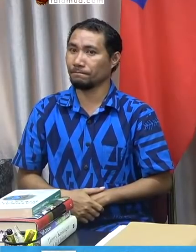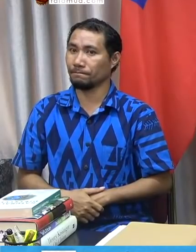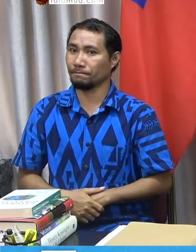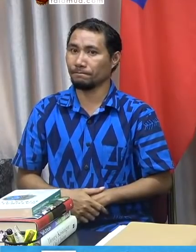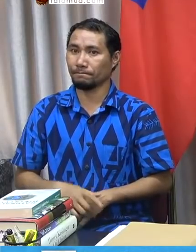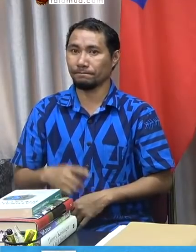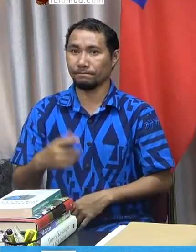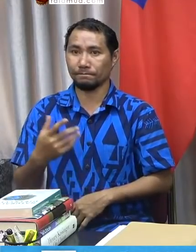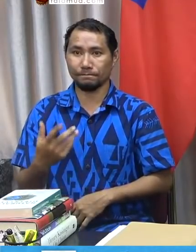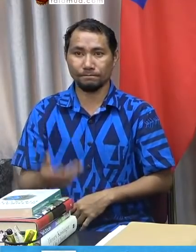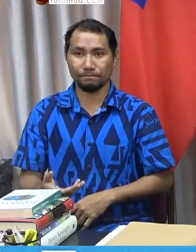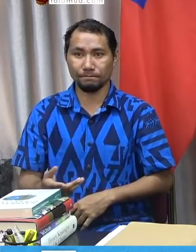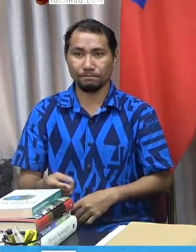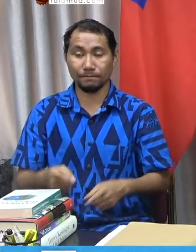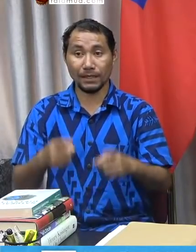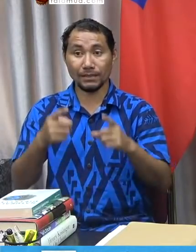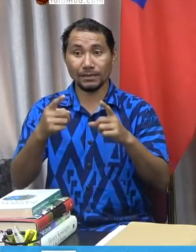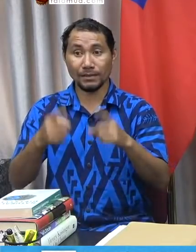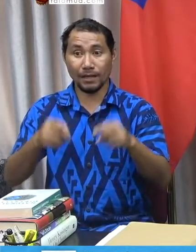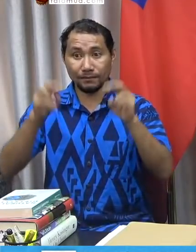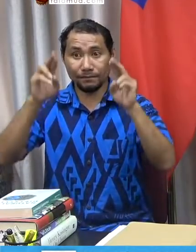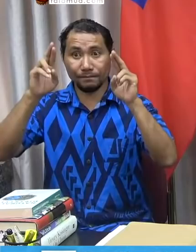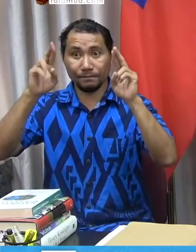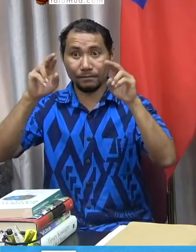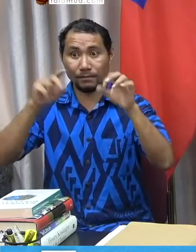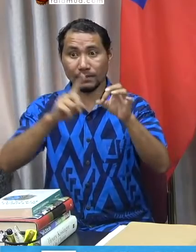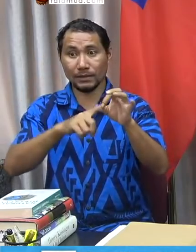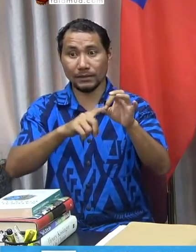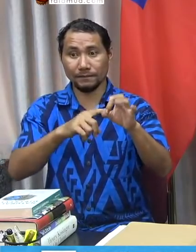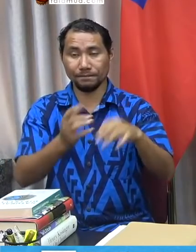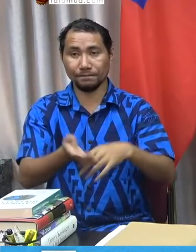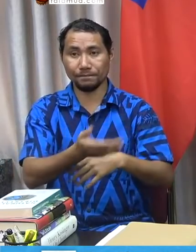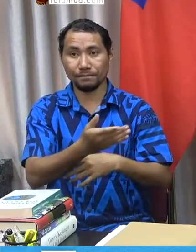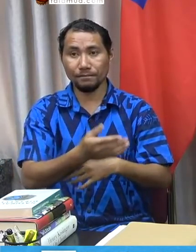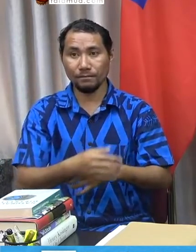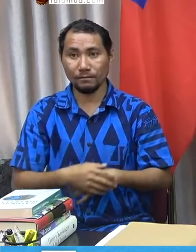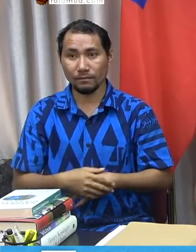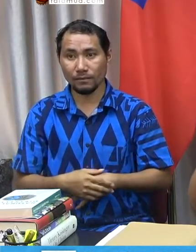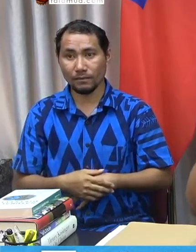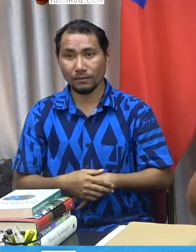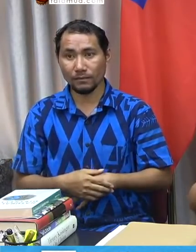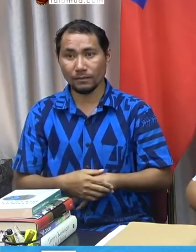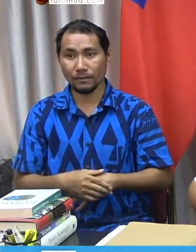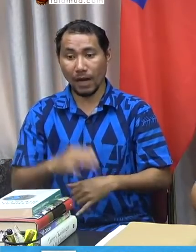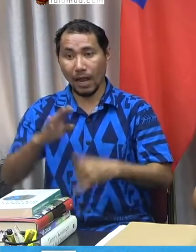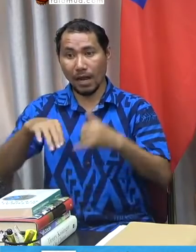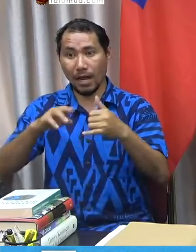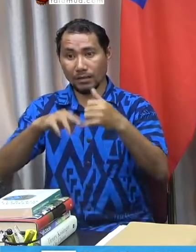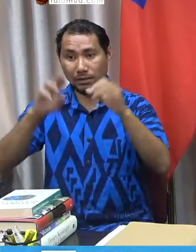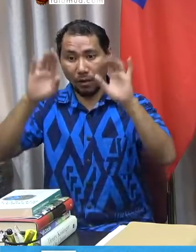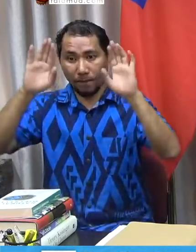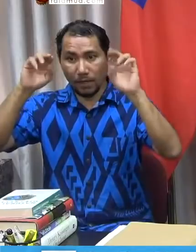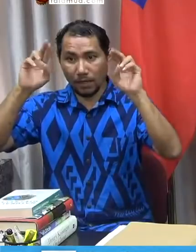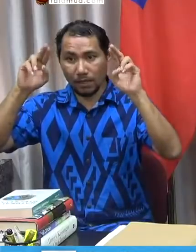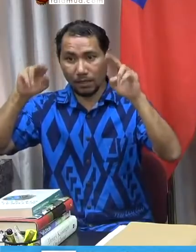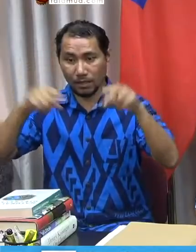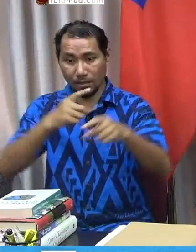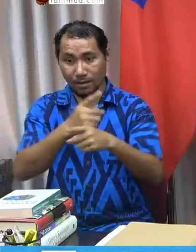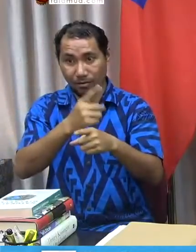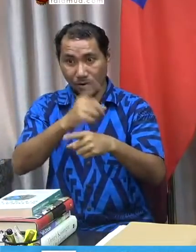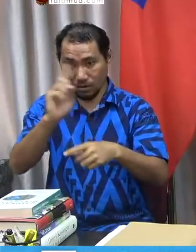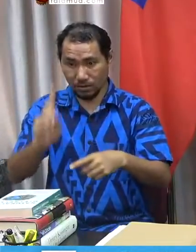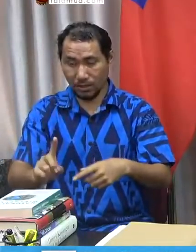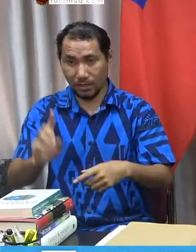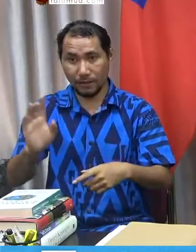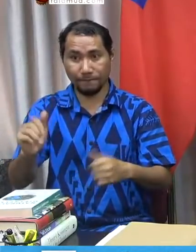Lo fionga la matatu li ta pule na fai ia lo for sanga de biaso. Sango